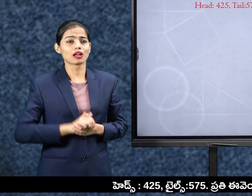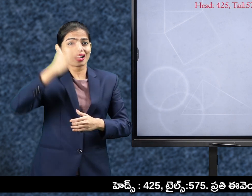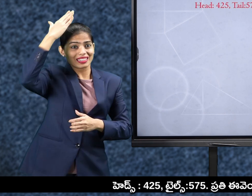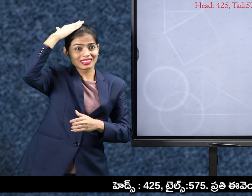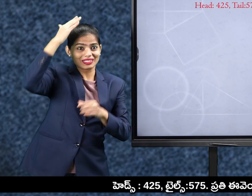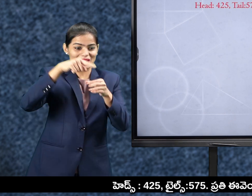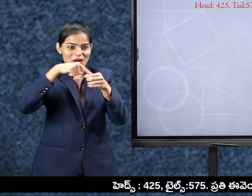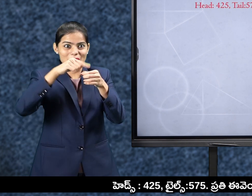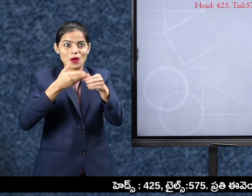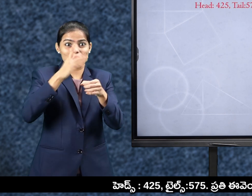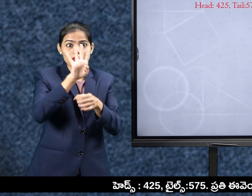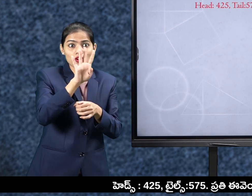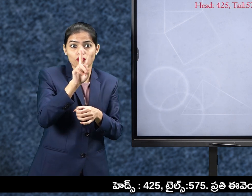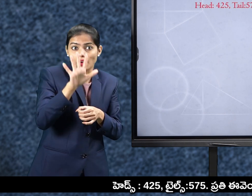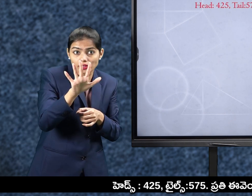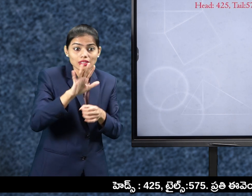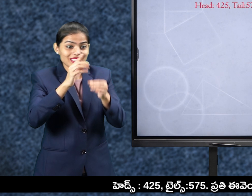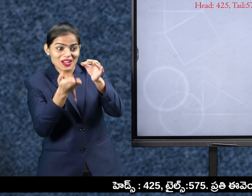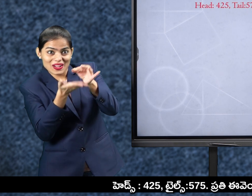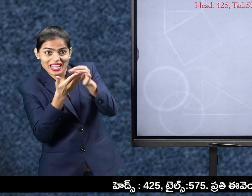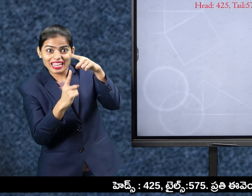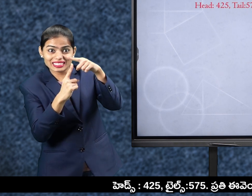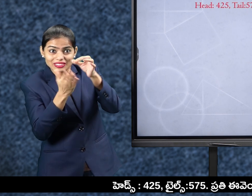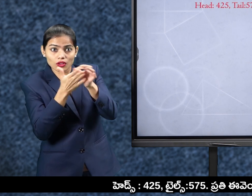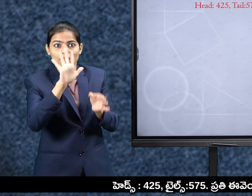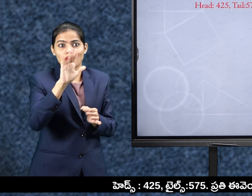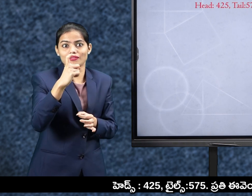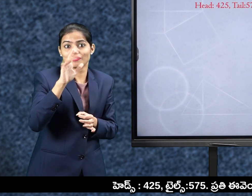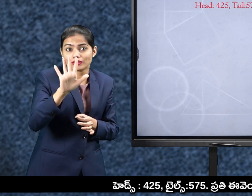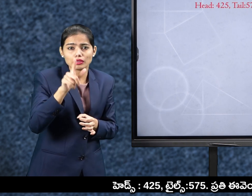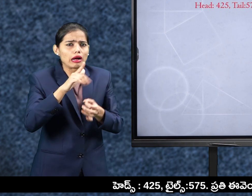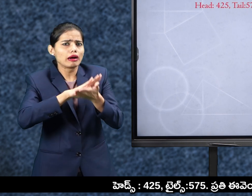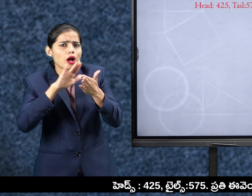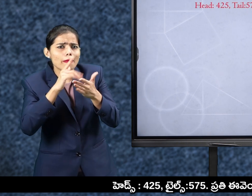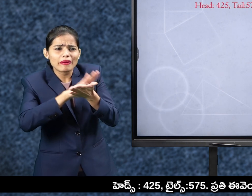హెడ్స్ 425, టైల్ 575. ప్రతి ఈవెంట్కు సంభావ్యతను గణించండి.